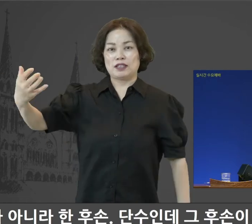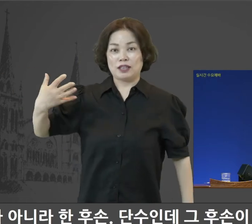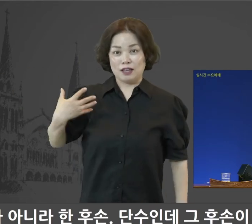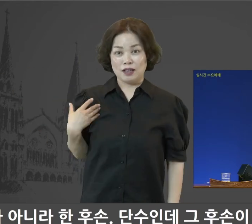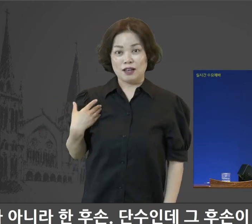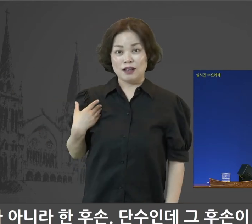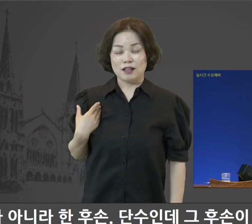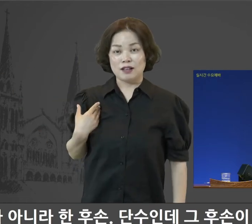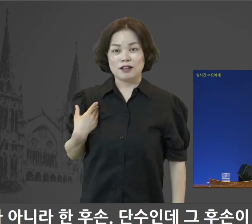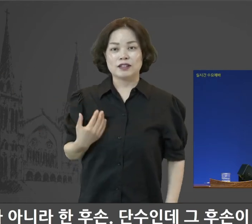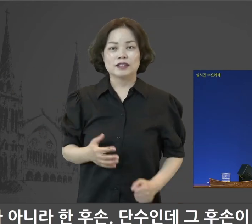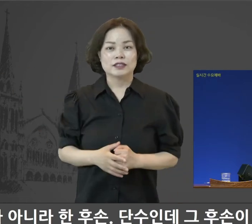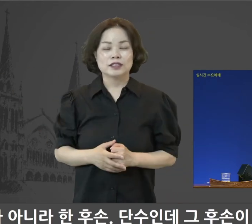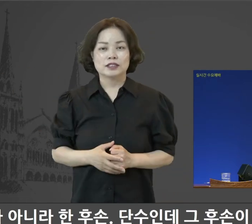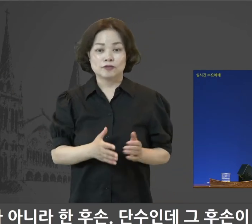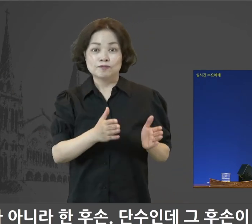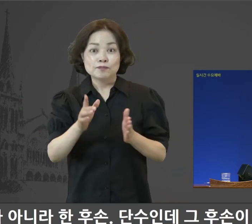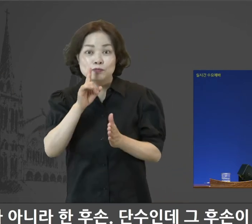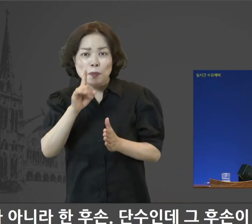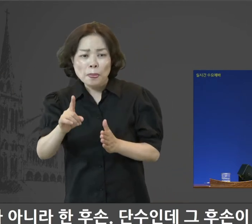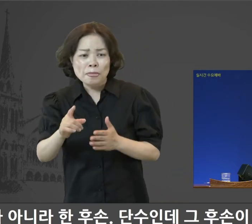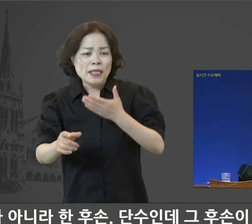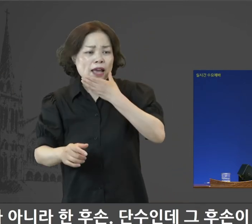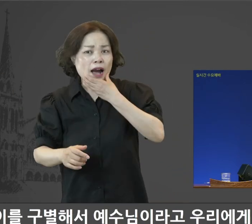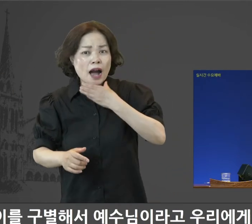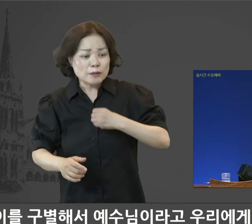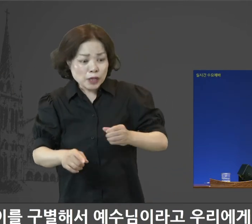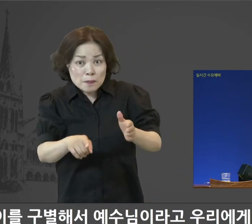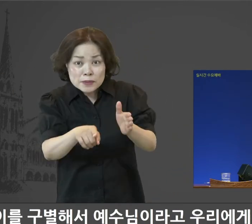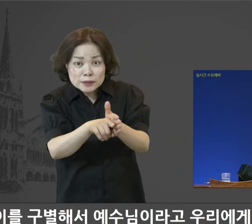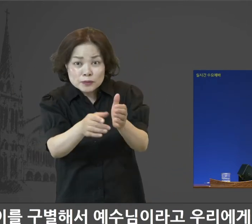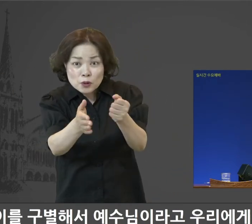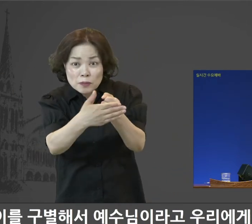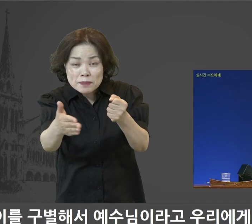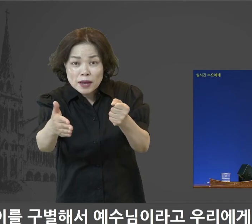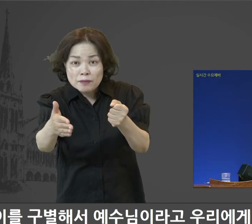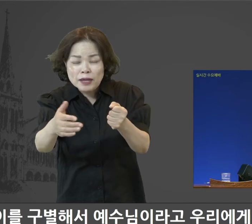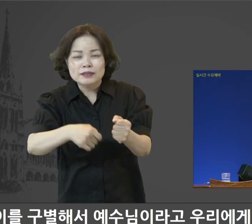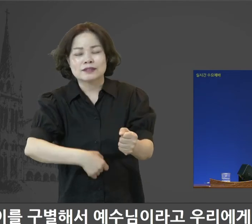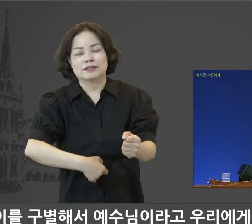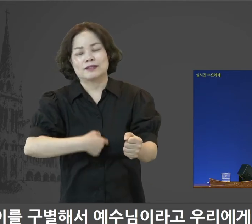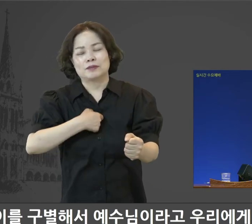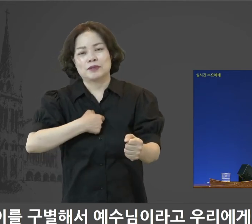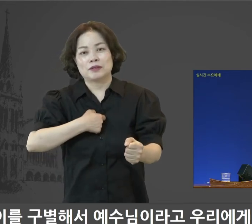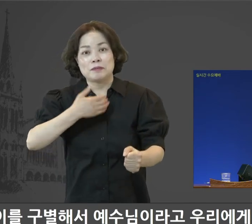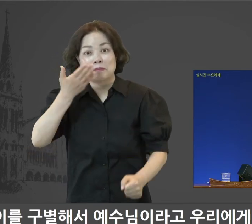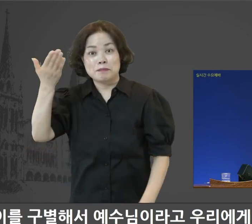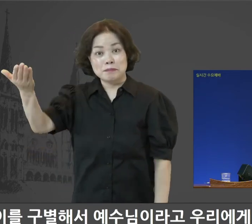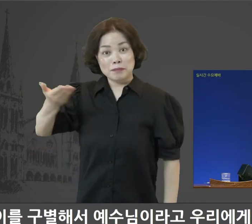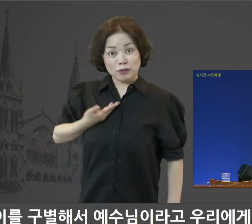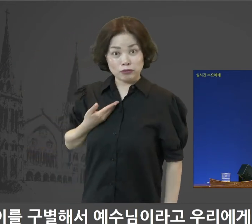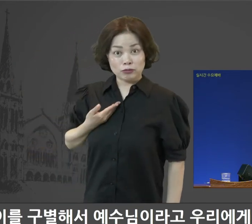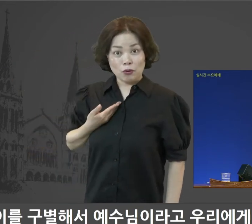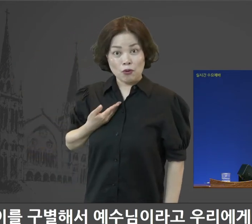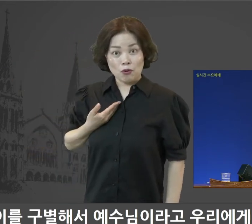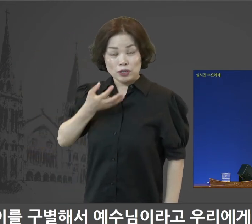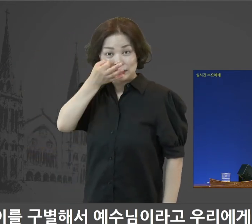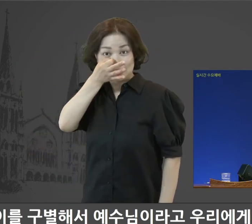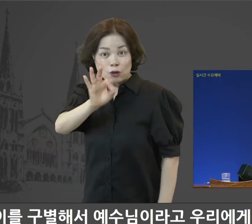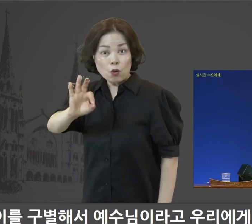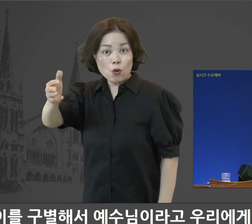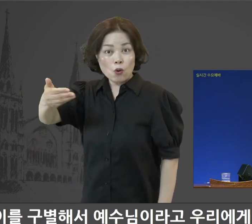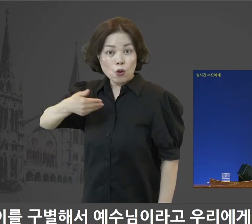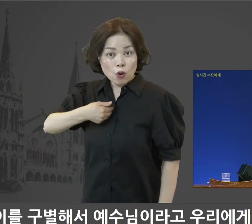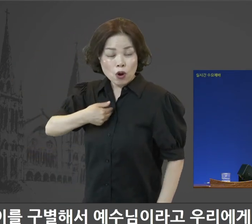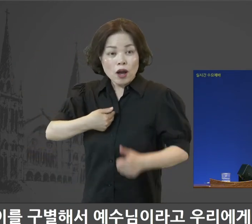것이죠. 즉 정리하면 아브라함이 믿음으로 말미암아 의롭다함을 받았는데